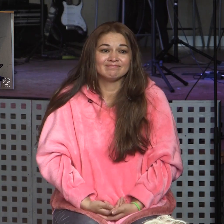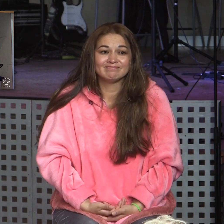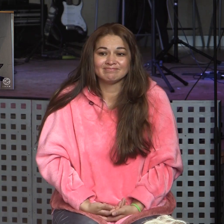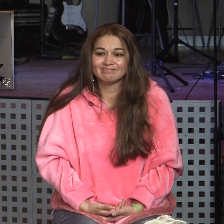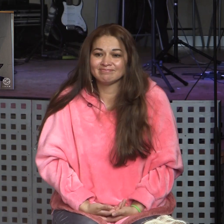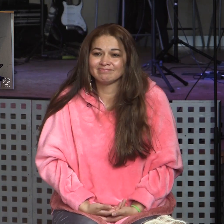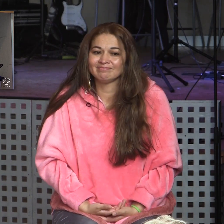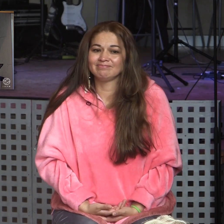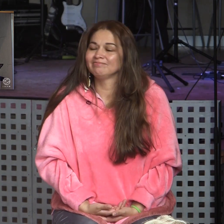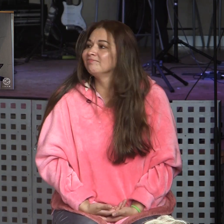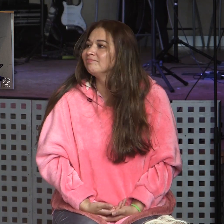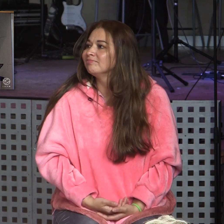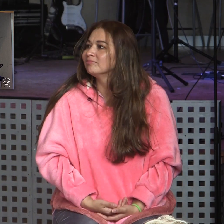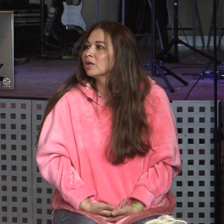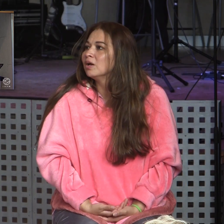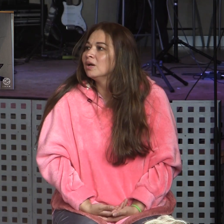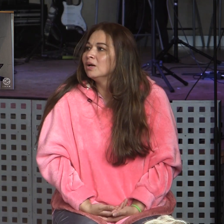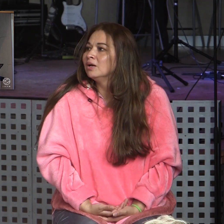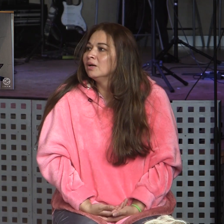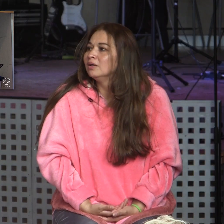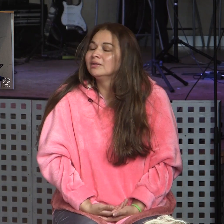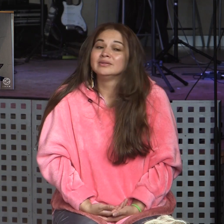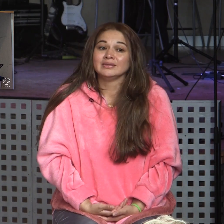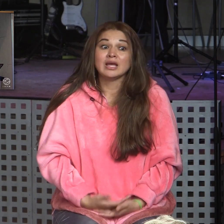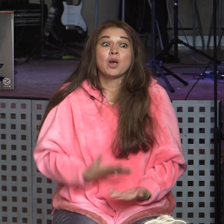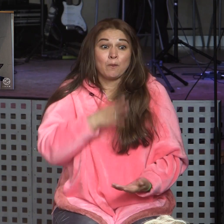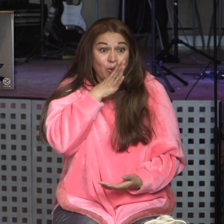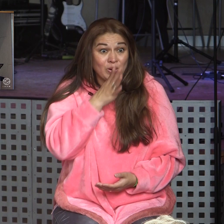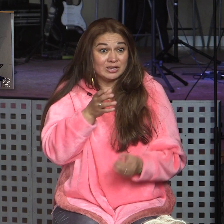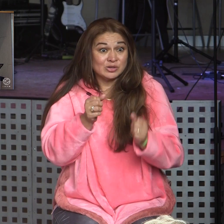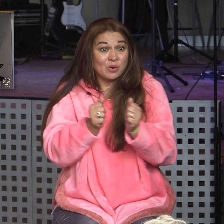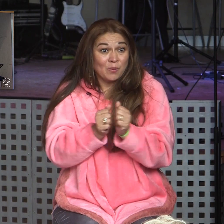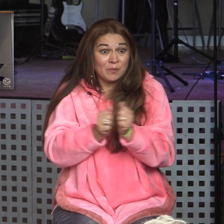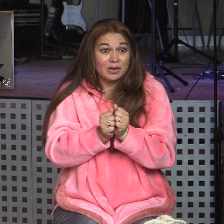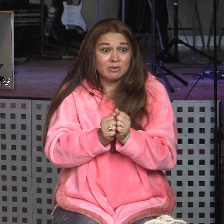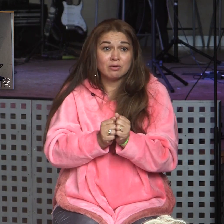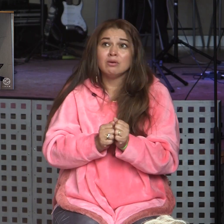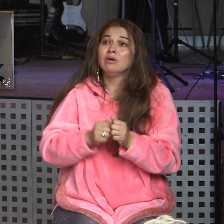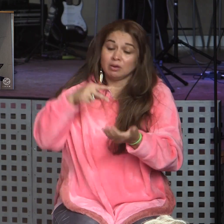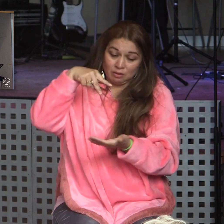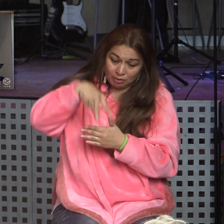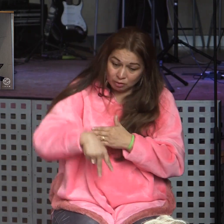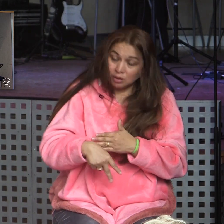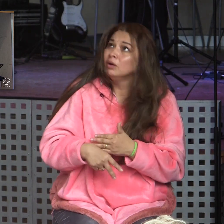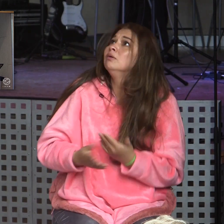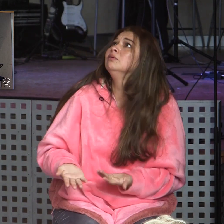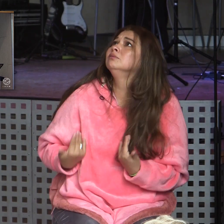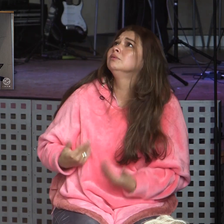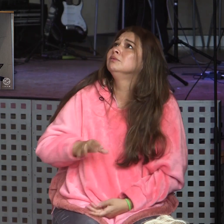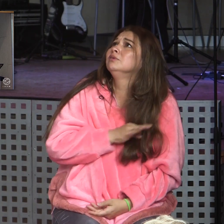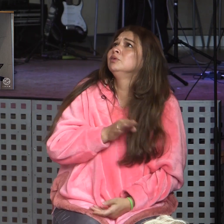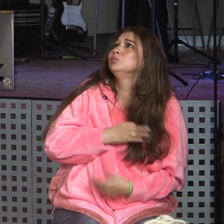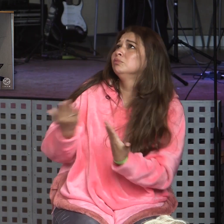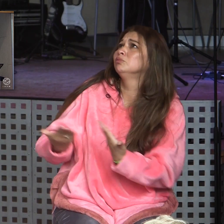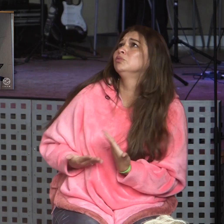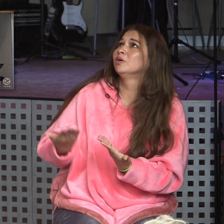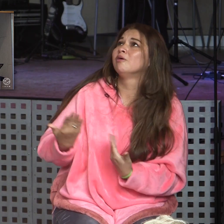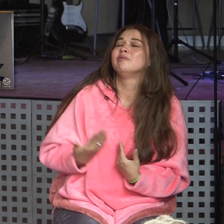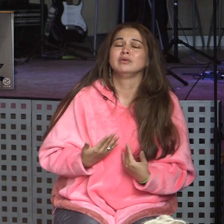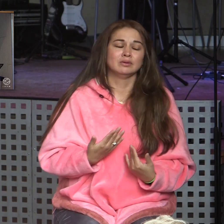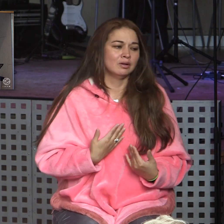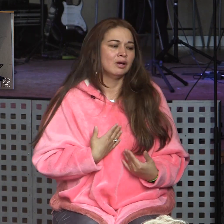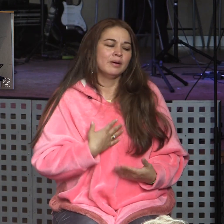Señor. Ayúdame que me hundo para engancharle de la mano y sostenerle. Lo